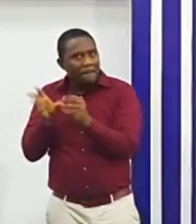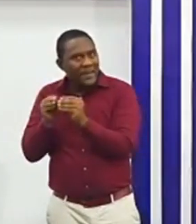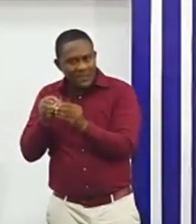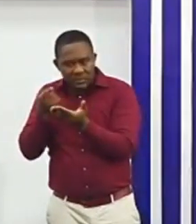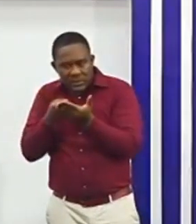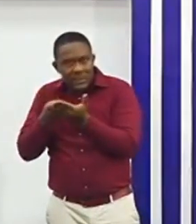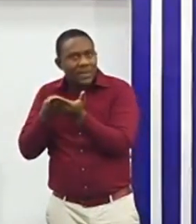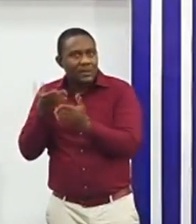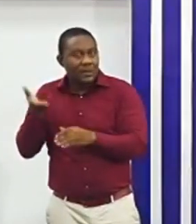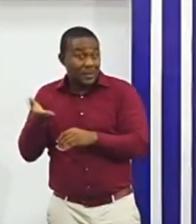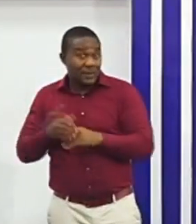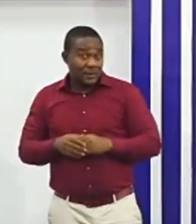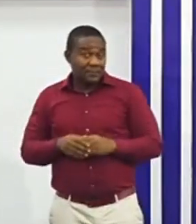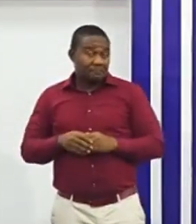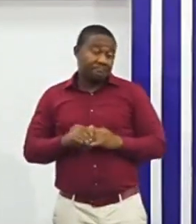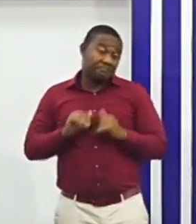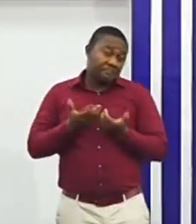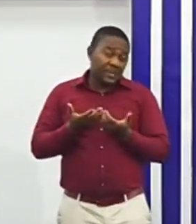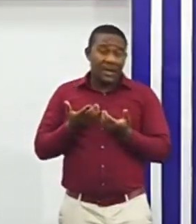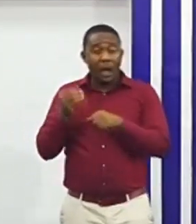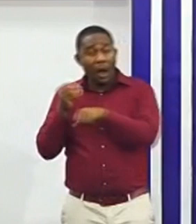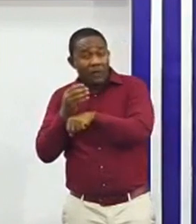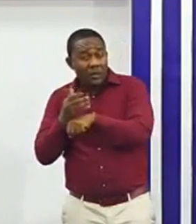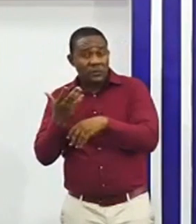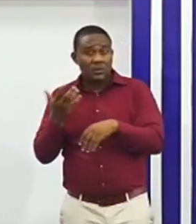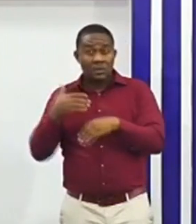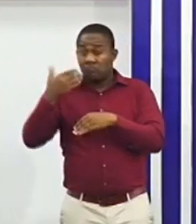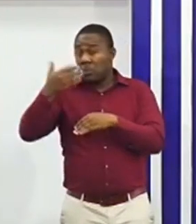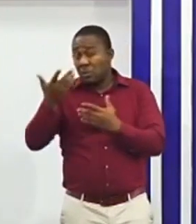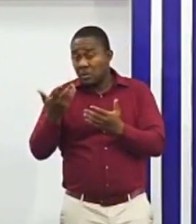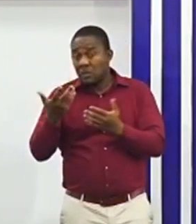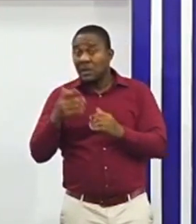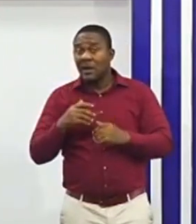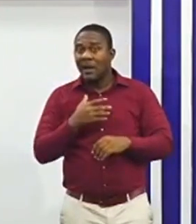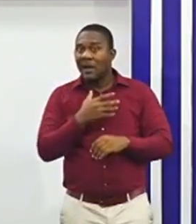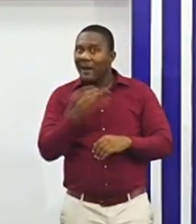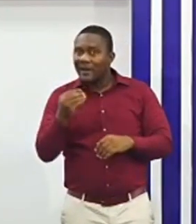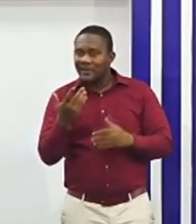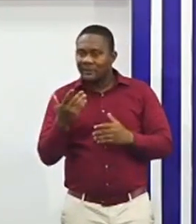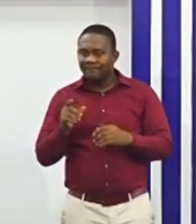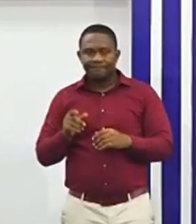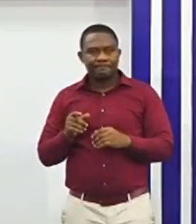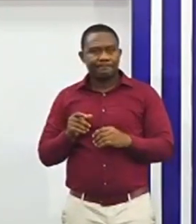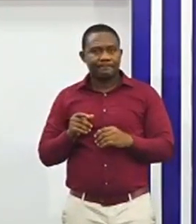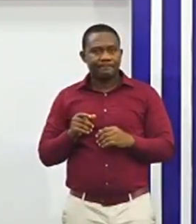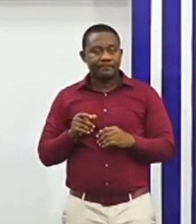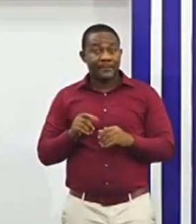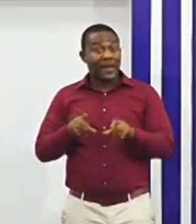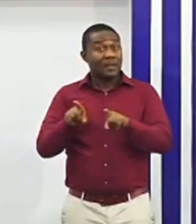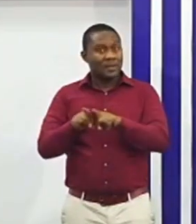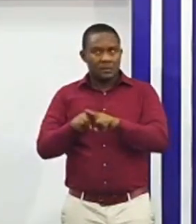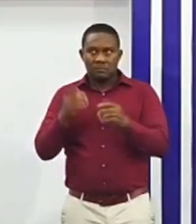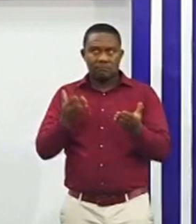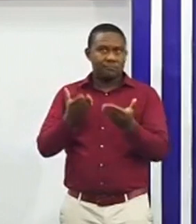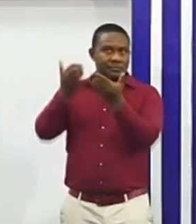tututur anu doli tutur liza tani ayuo. Ale anibe na male abegame ebe ya ka government mi yini le onana ton